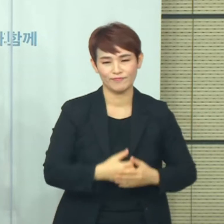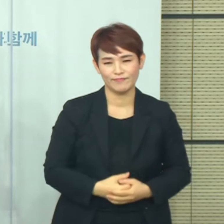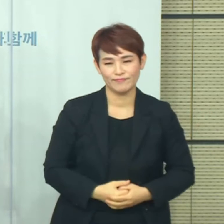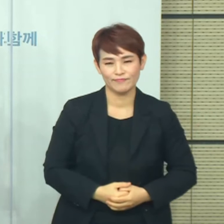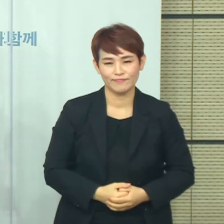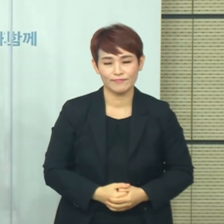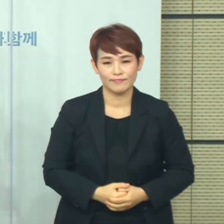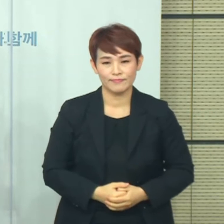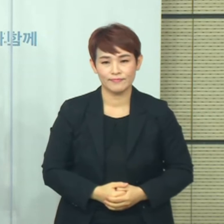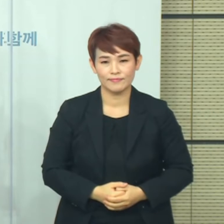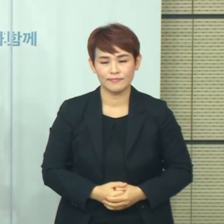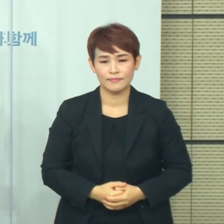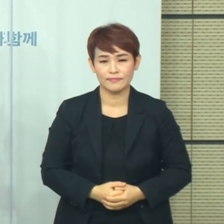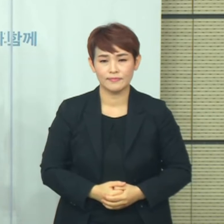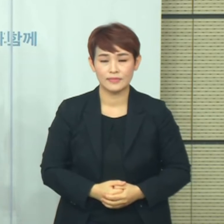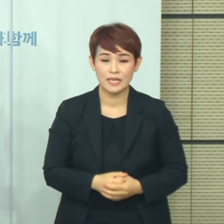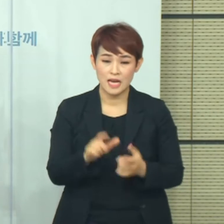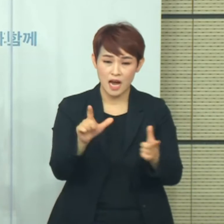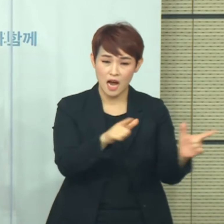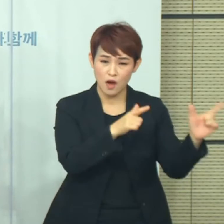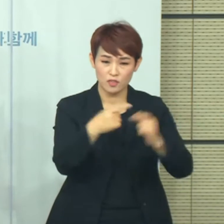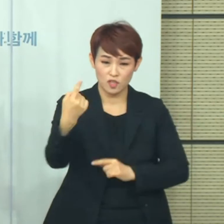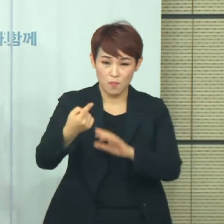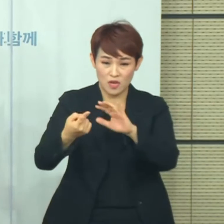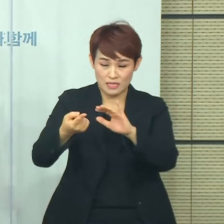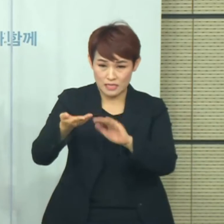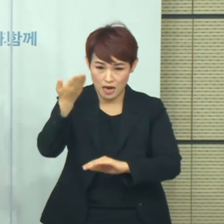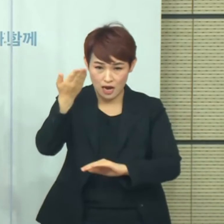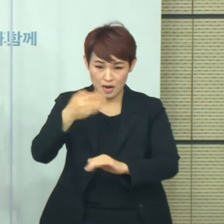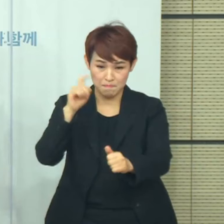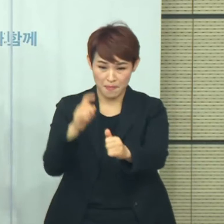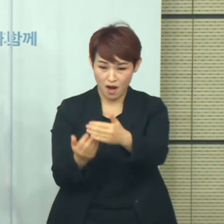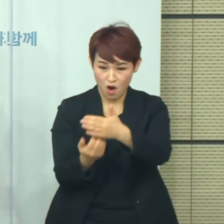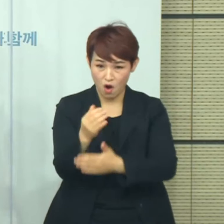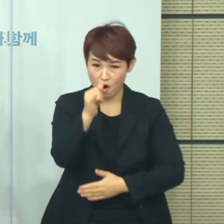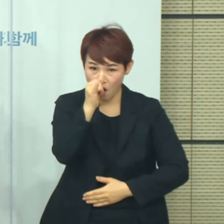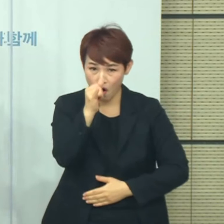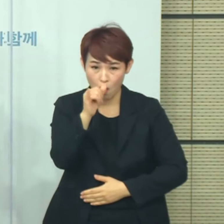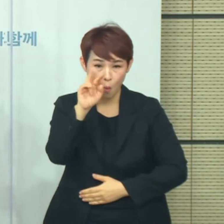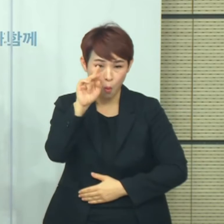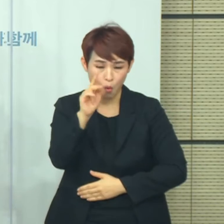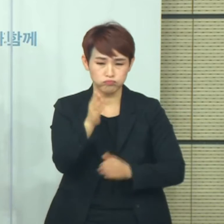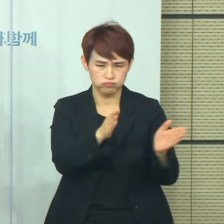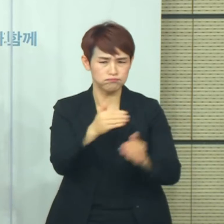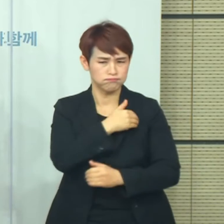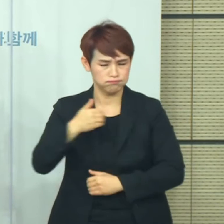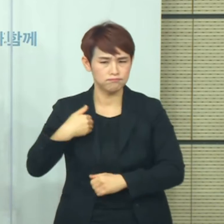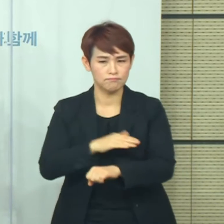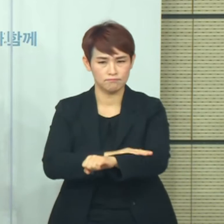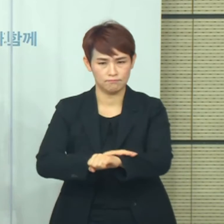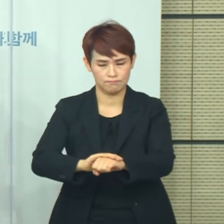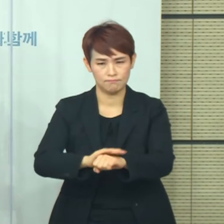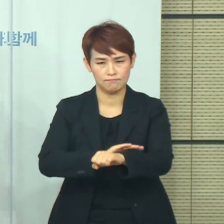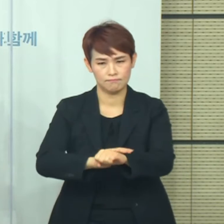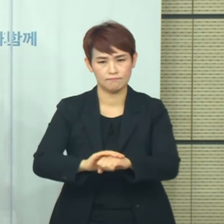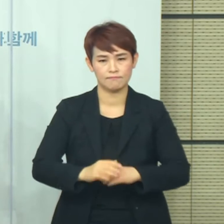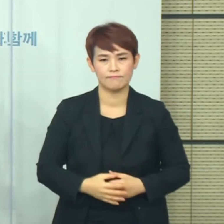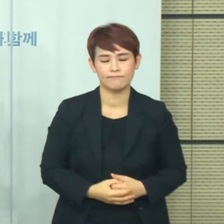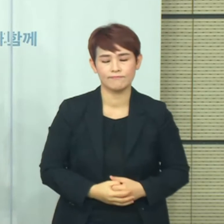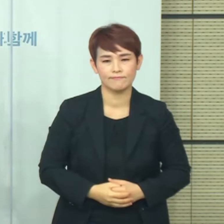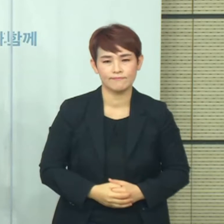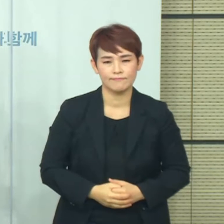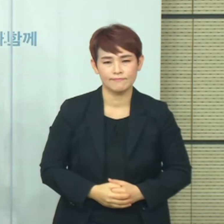현재의 의료 대응 체계는 하루 1,000명 이상의 환자 발생에도 건물이 없이 대응할 수 있는 수준을 유지하고